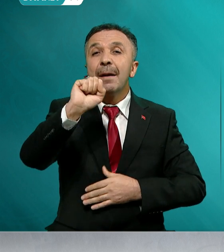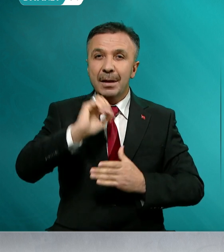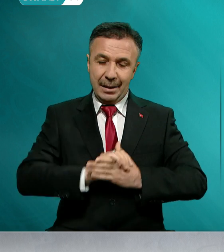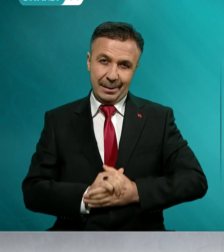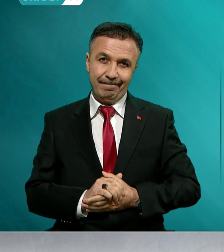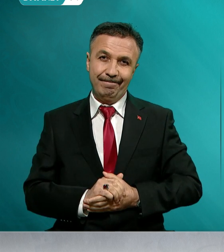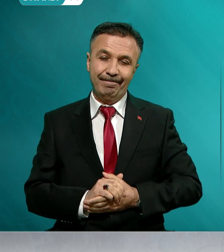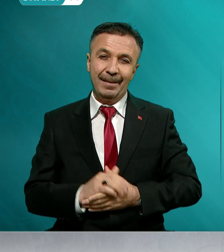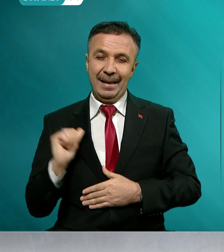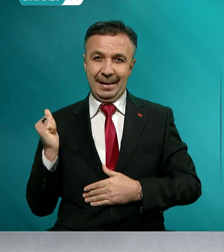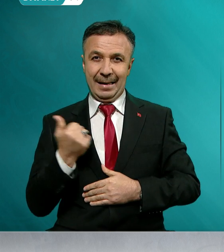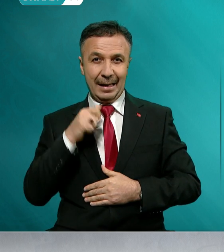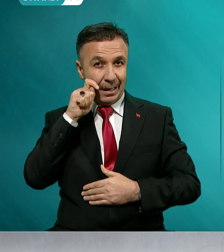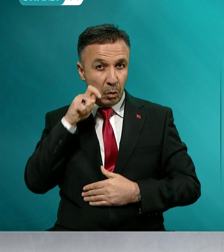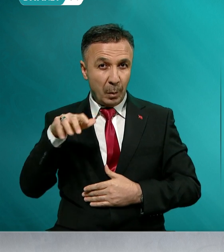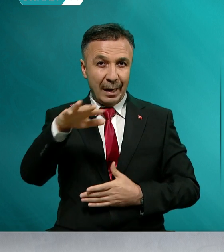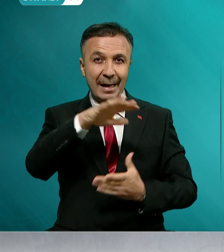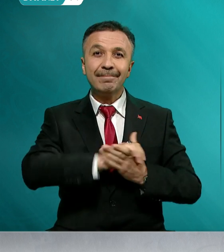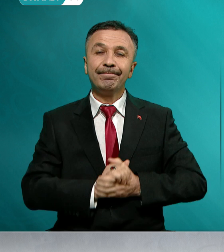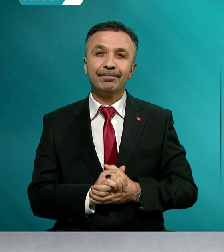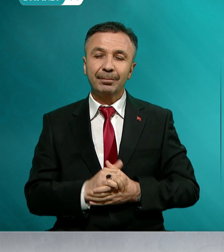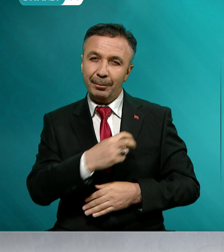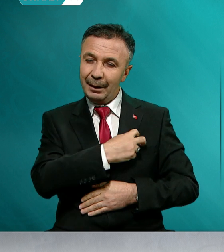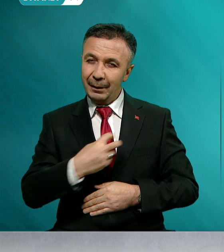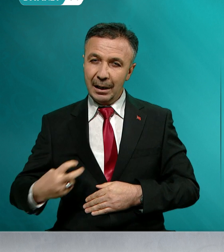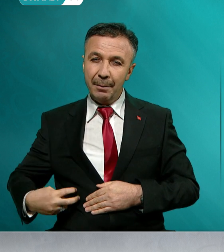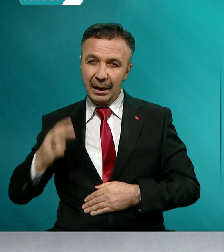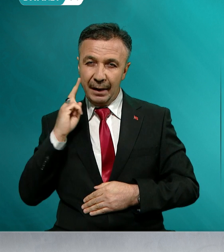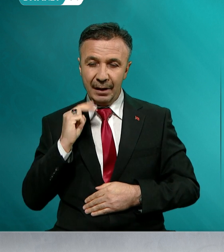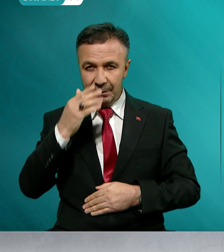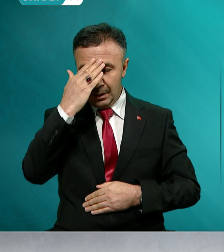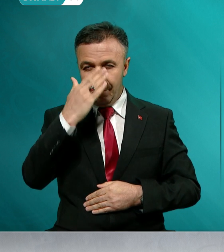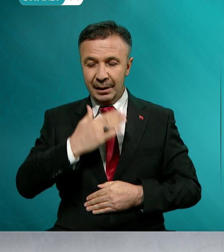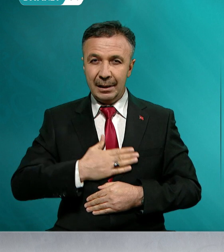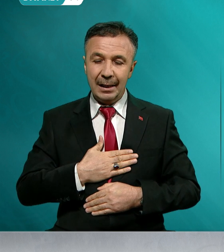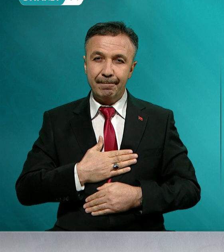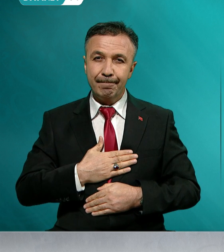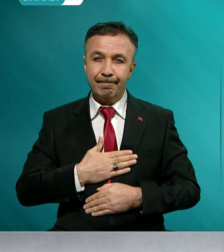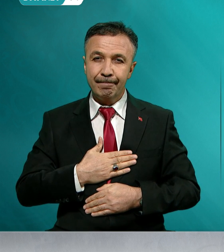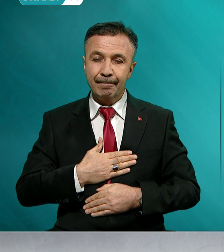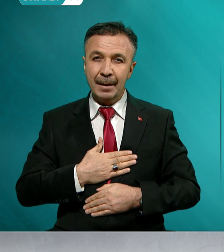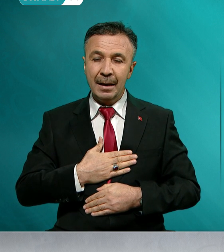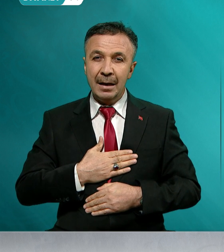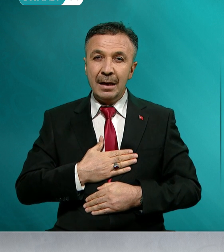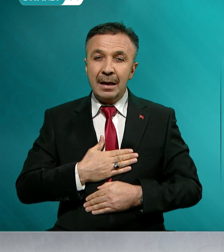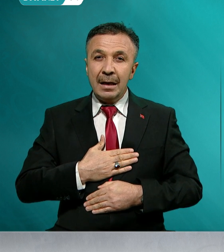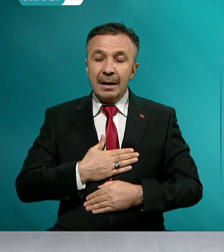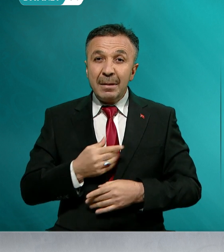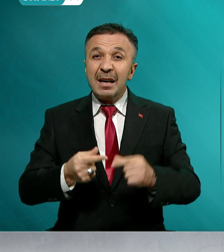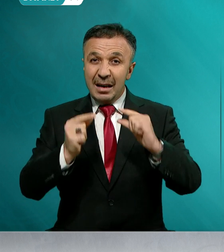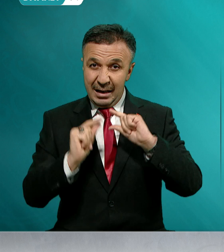bir Değerli Müminler peygamber efendimiz sallallahu aleyhi ve sellem bir